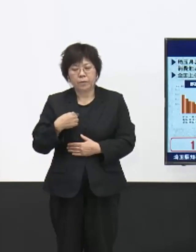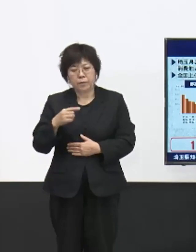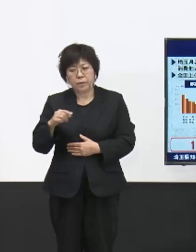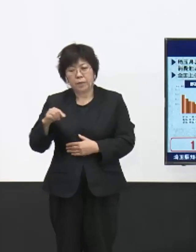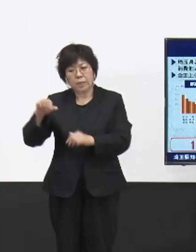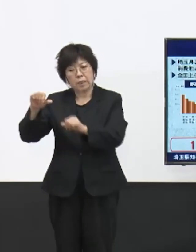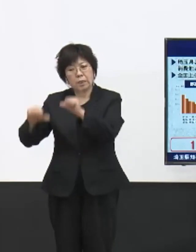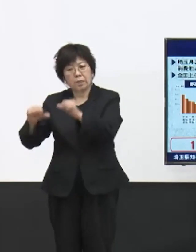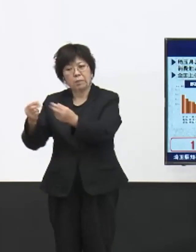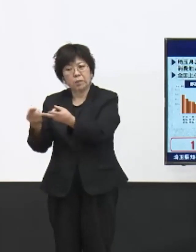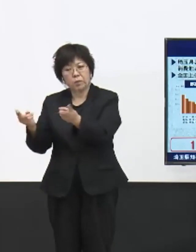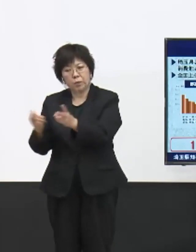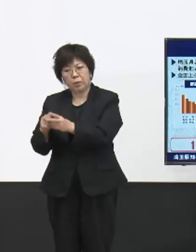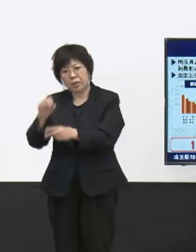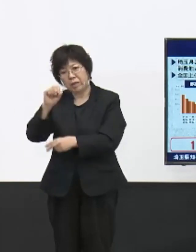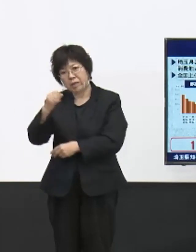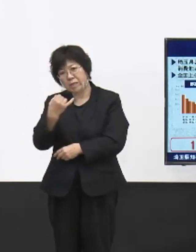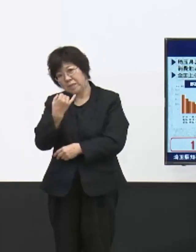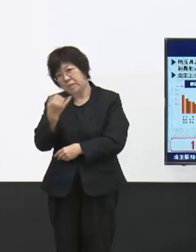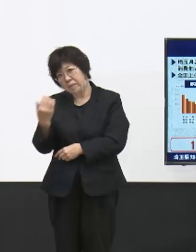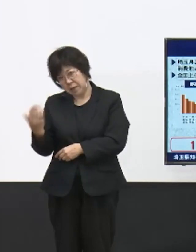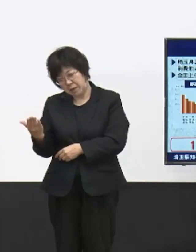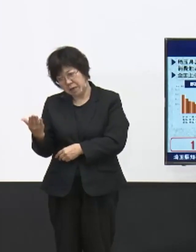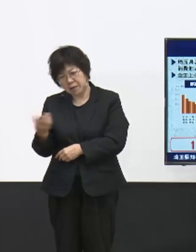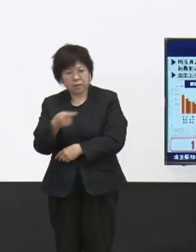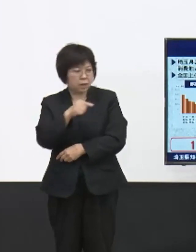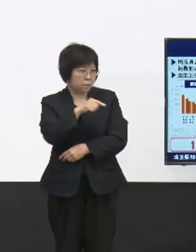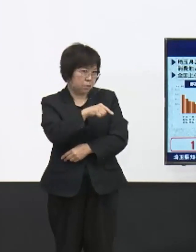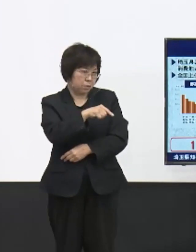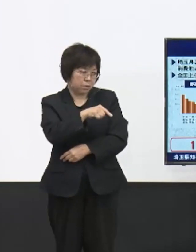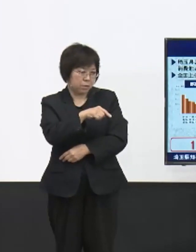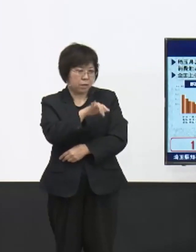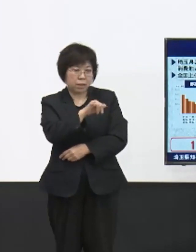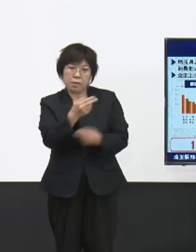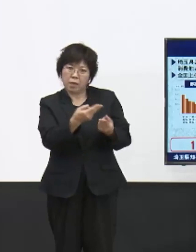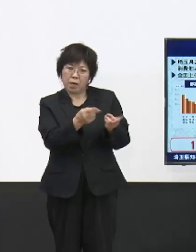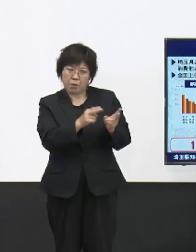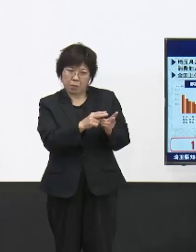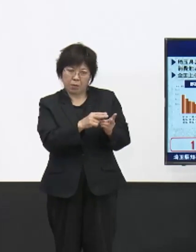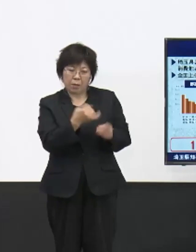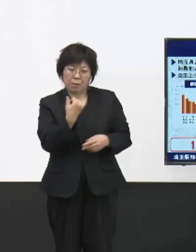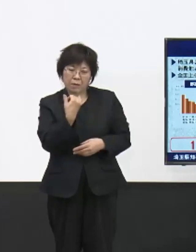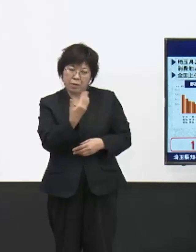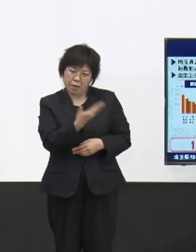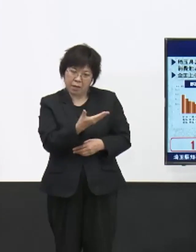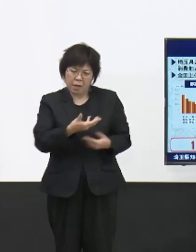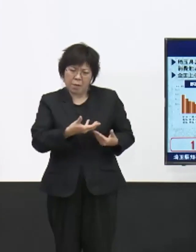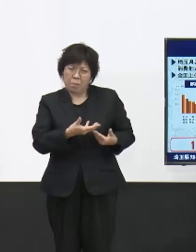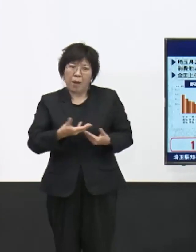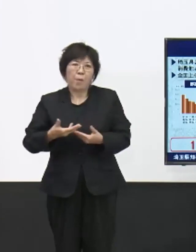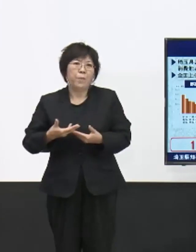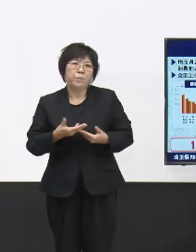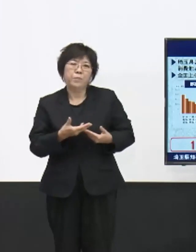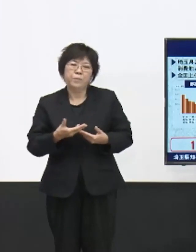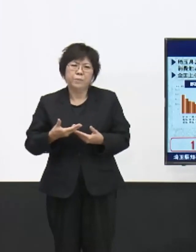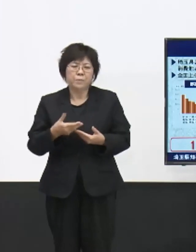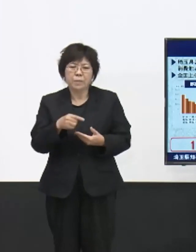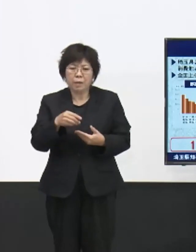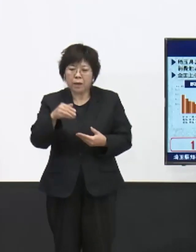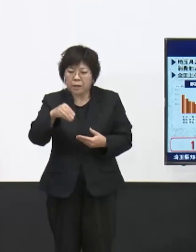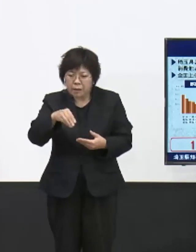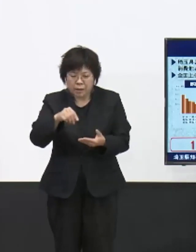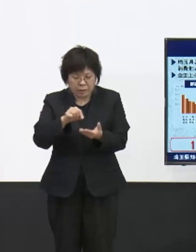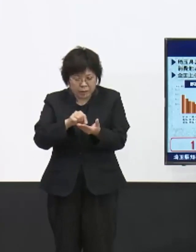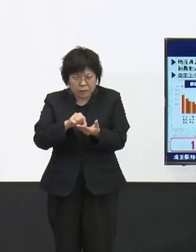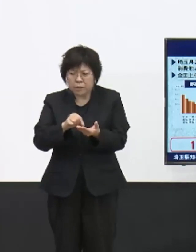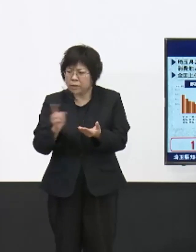いのかという人、かといって、野党で信頼できるのかって迷っている方もものすごく多かったと思います。そ